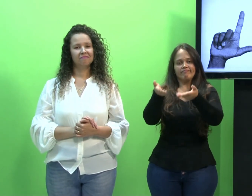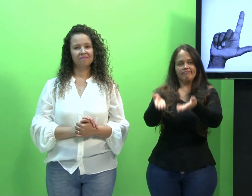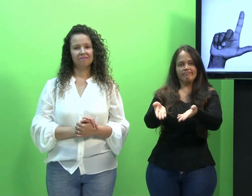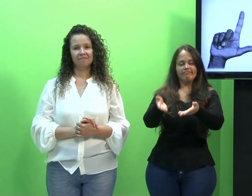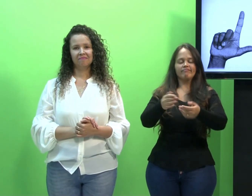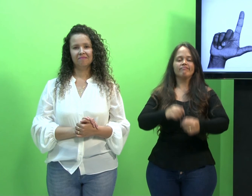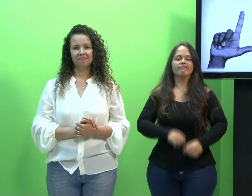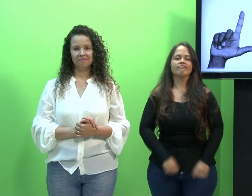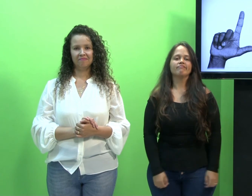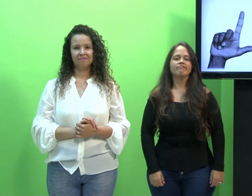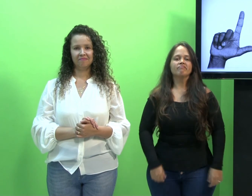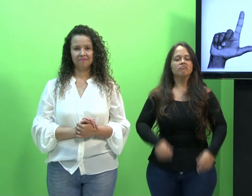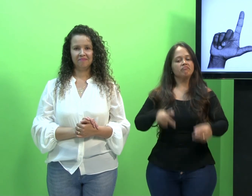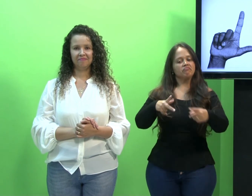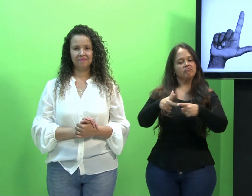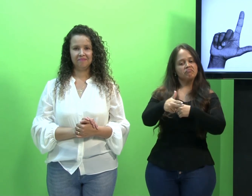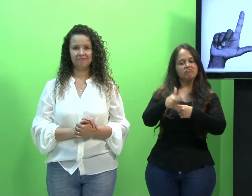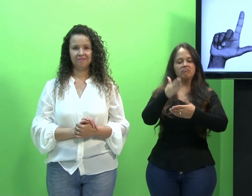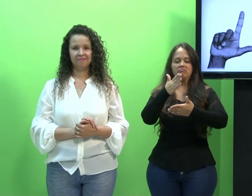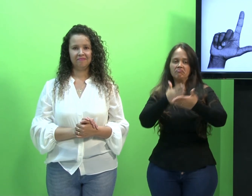uma determinada ação de cortar.